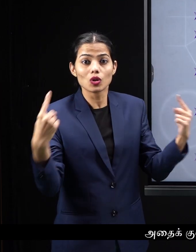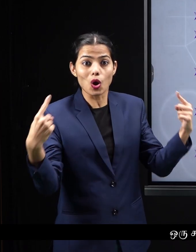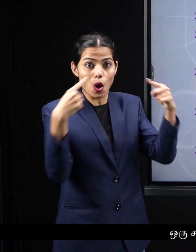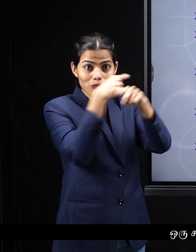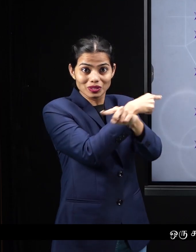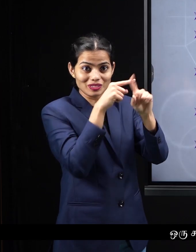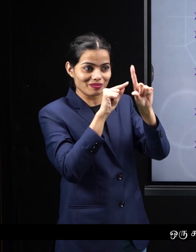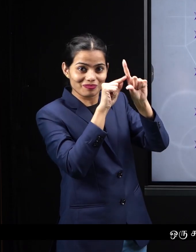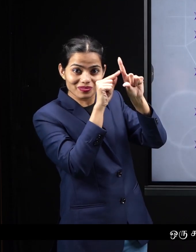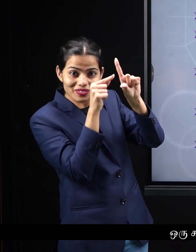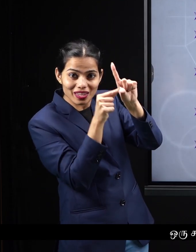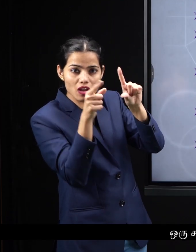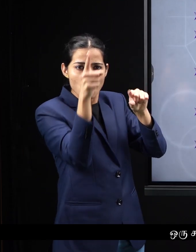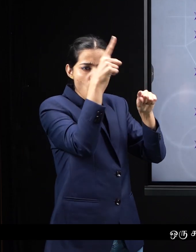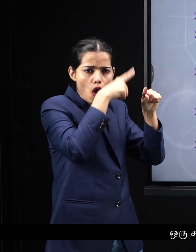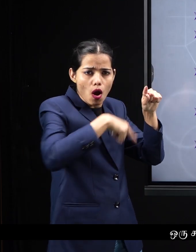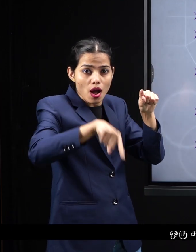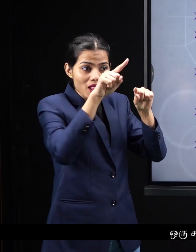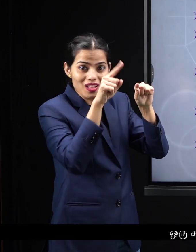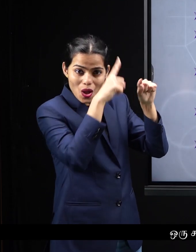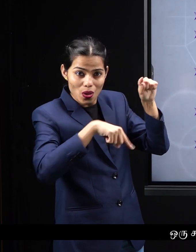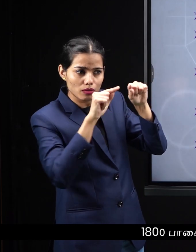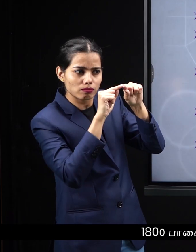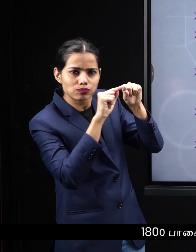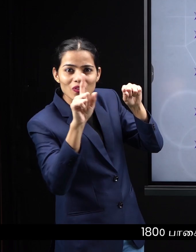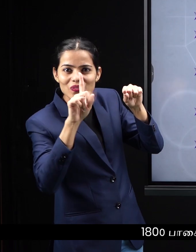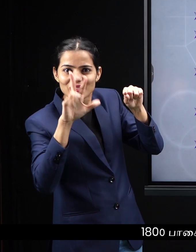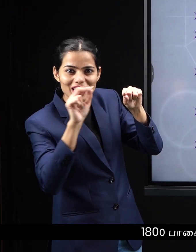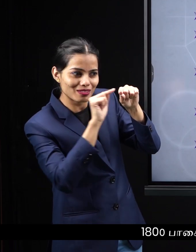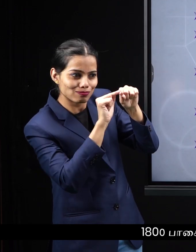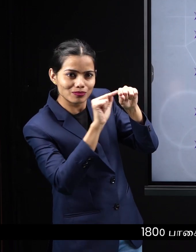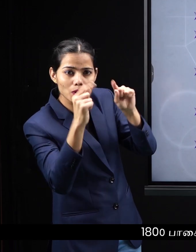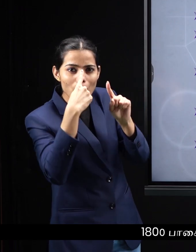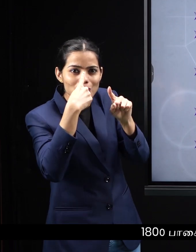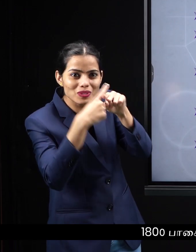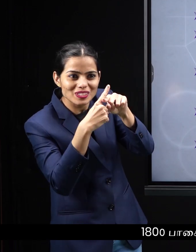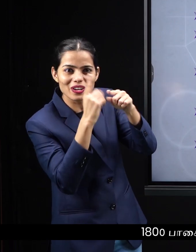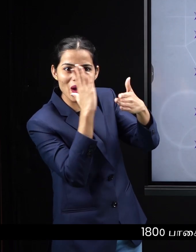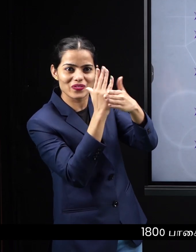ஒரு சுழற்சி நாற்கரத்தில் எதிர்கோணங்கள் 180 பாகையின் கூட்டுத்தொகையை கொண்டுள்ளது.